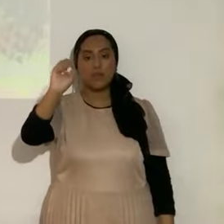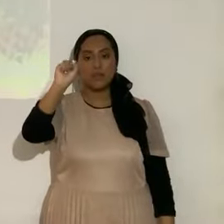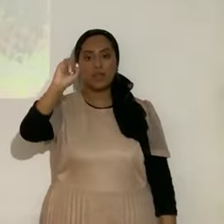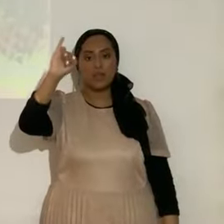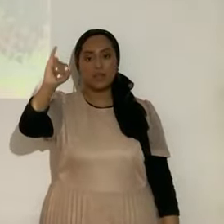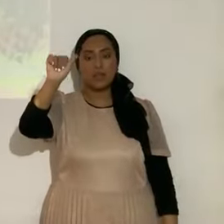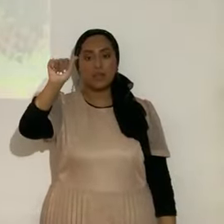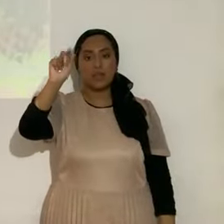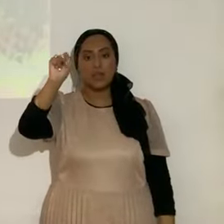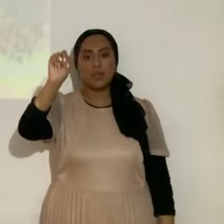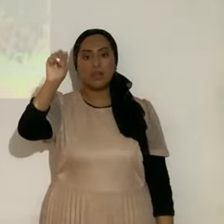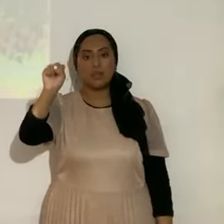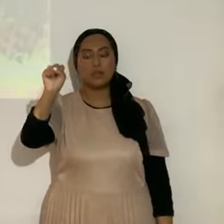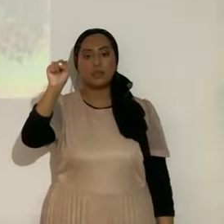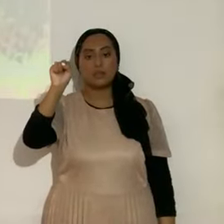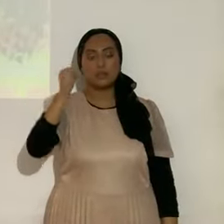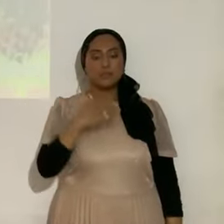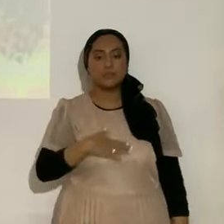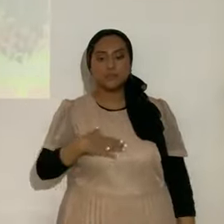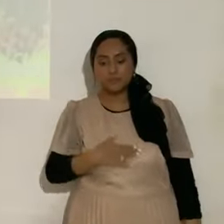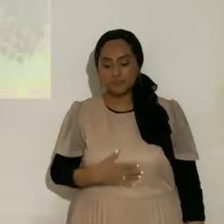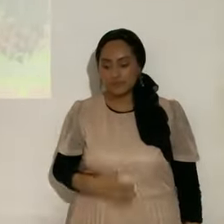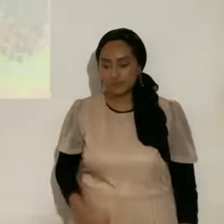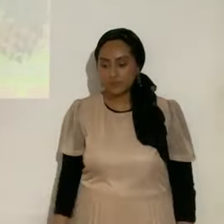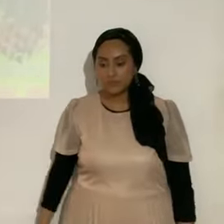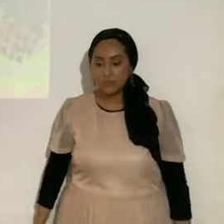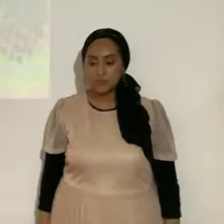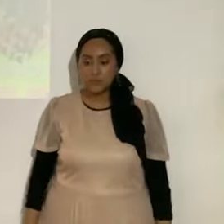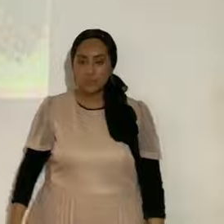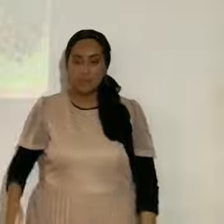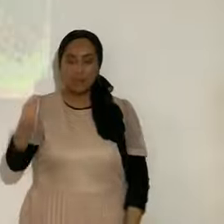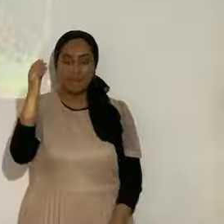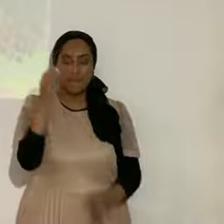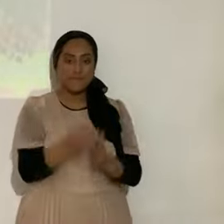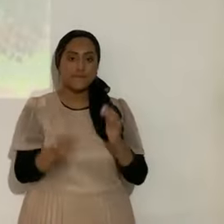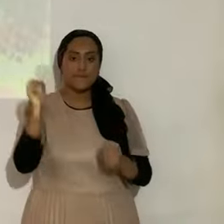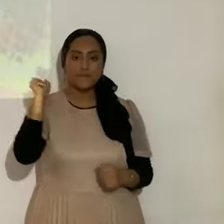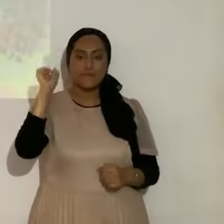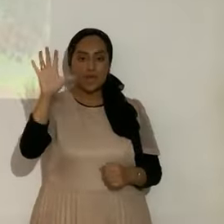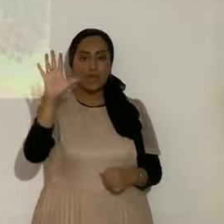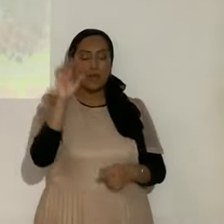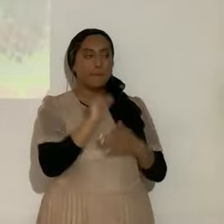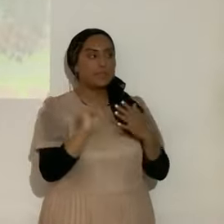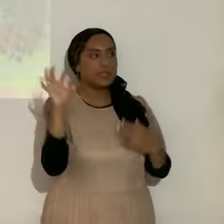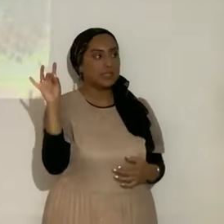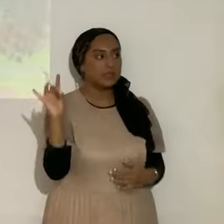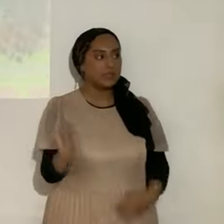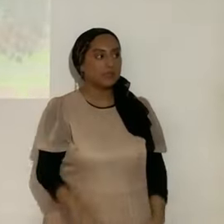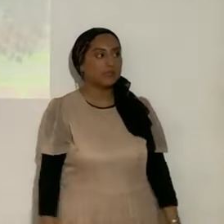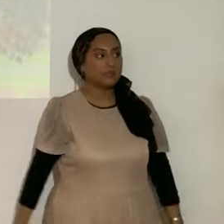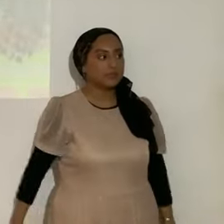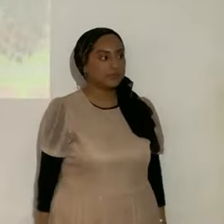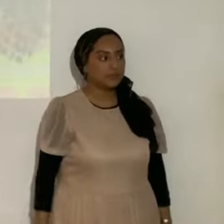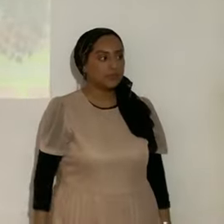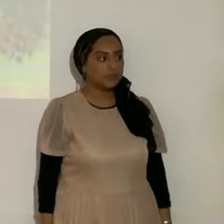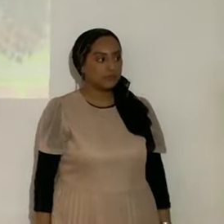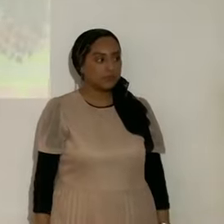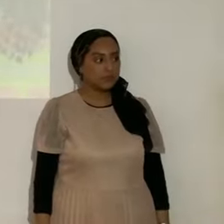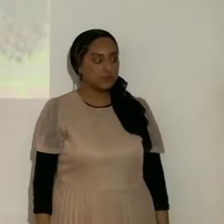al libro de Efesios y vamos a dar lectura al capítulo 5, verso 8.